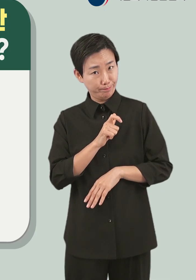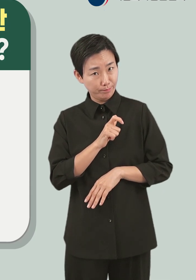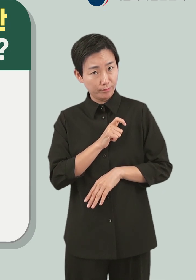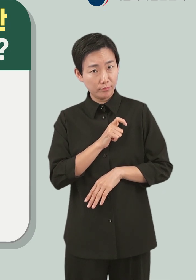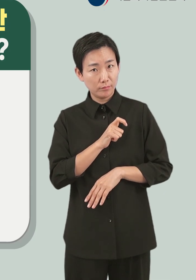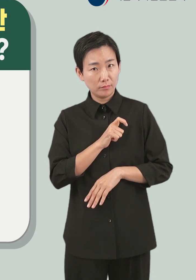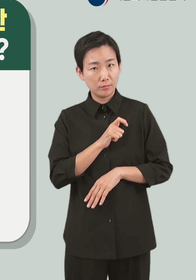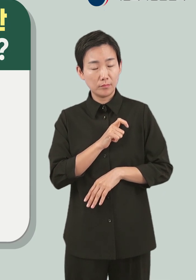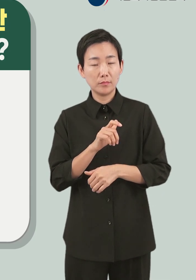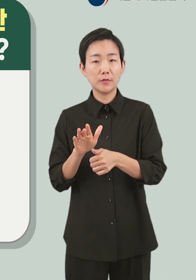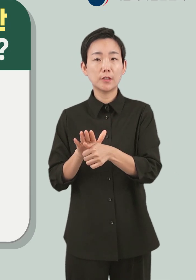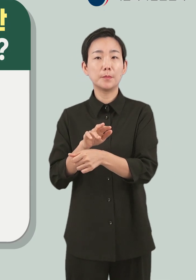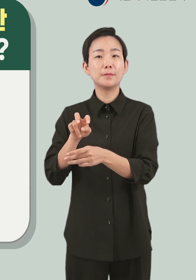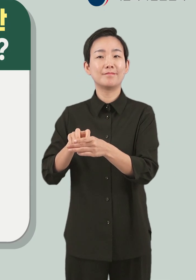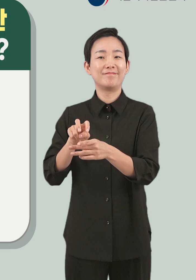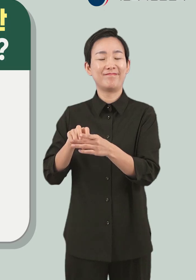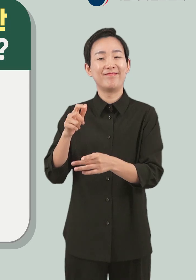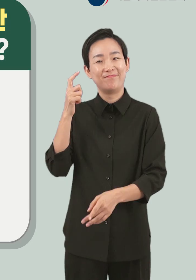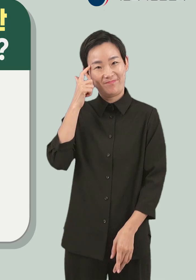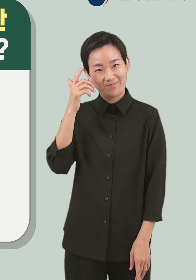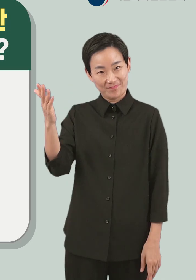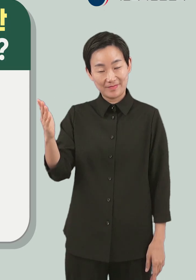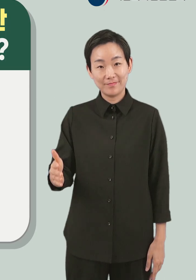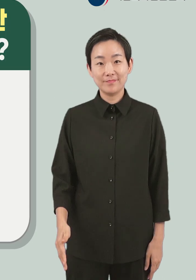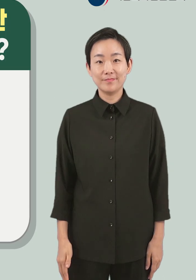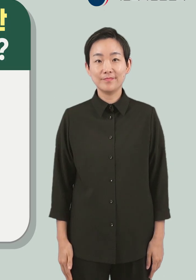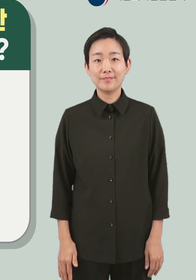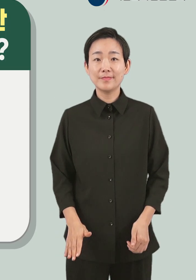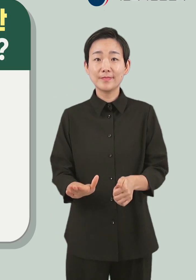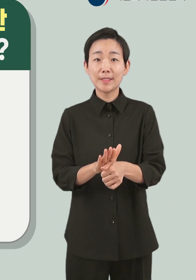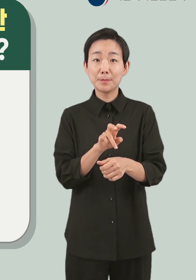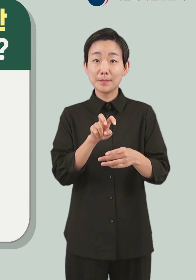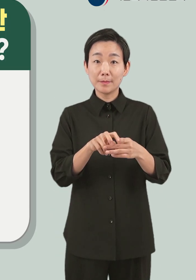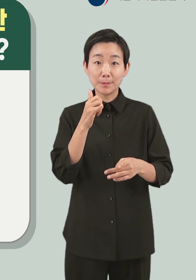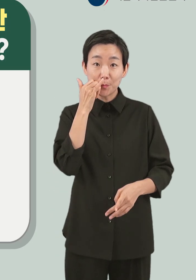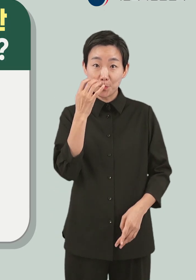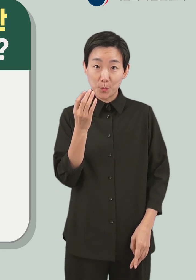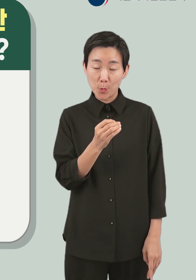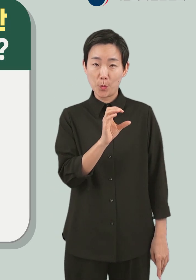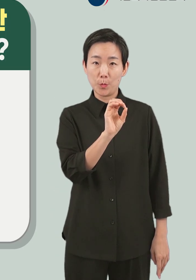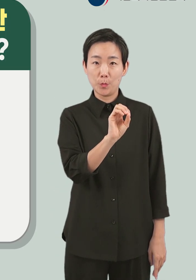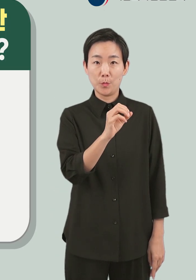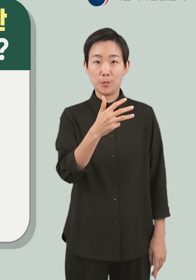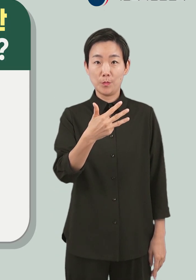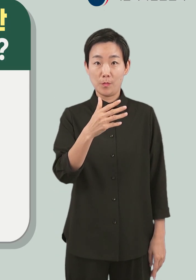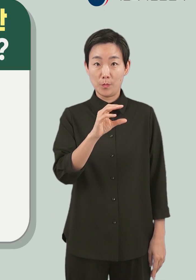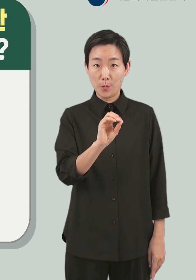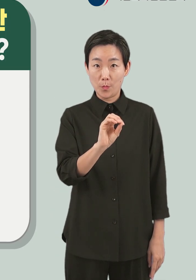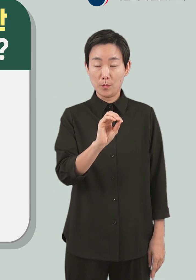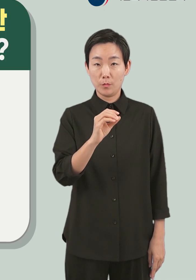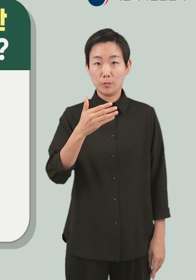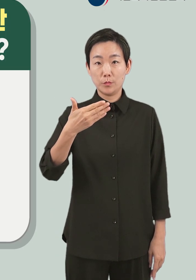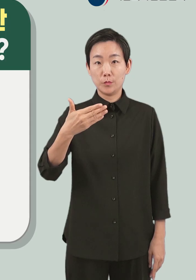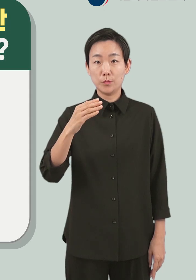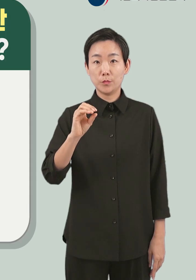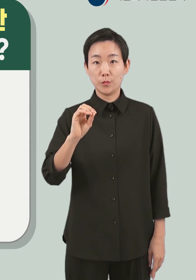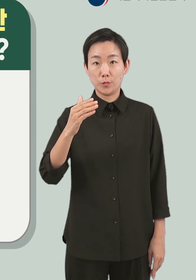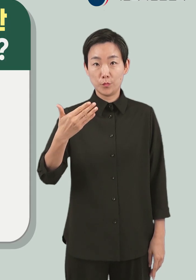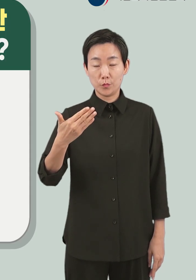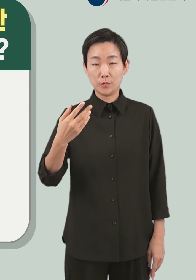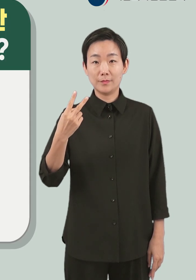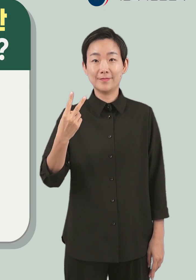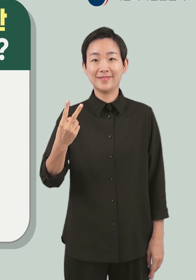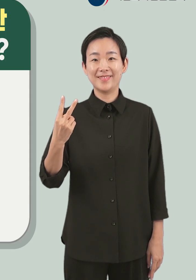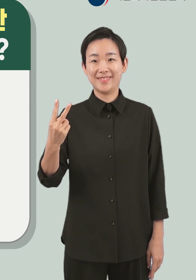판단되면 당사 고객센터에 문의합니다. 고객센터의 연락처는 다음을 참조하십시오. 아큐책